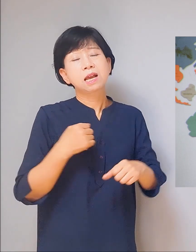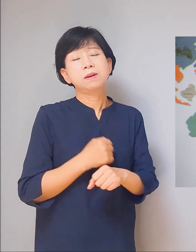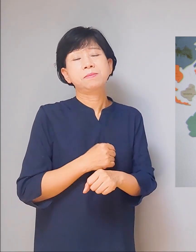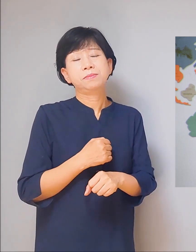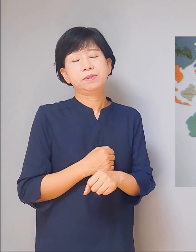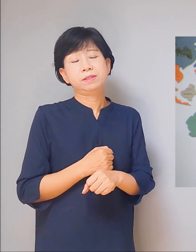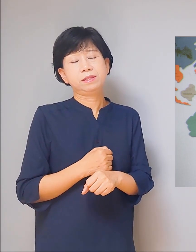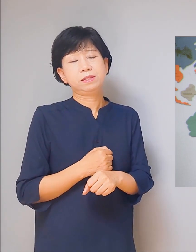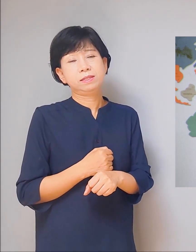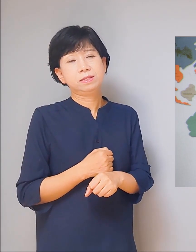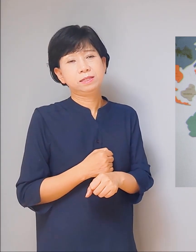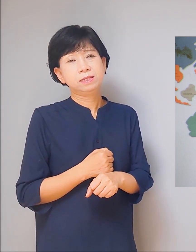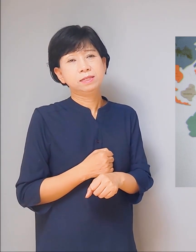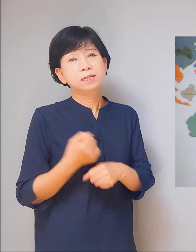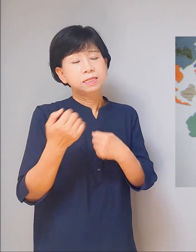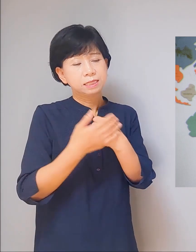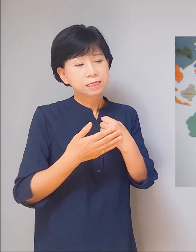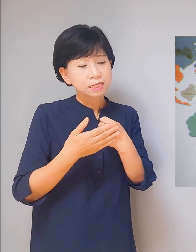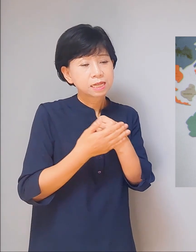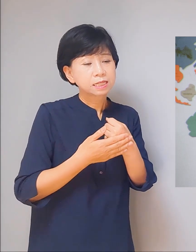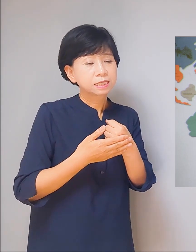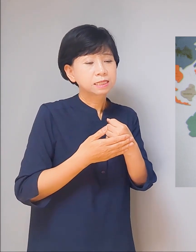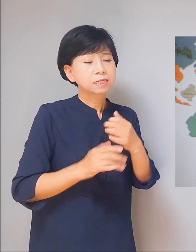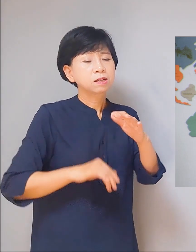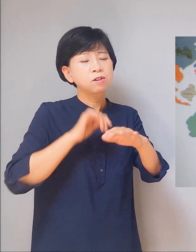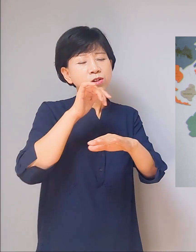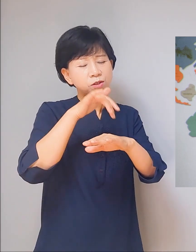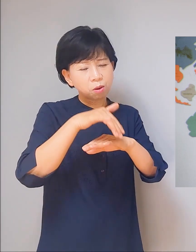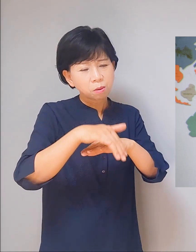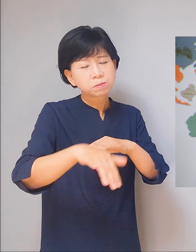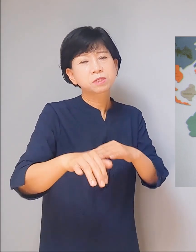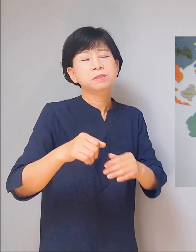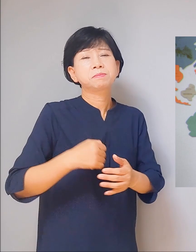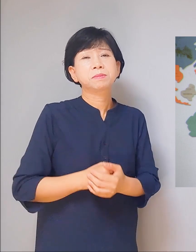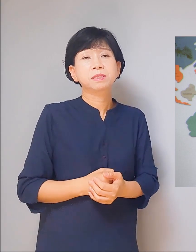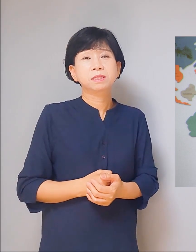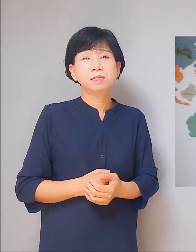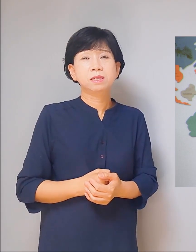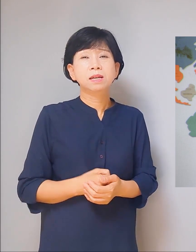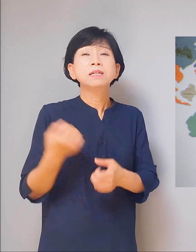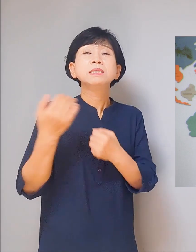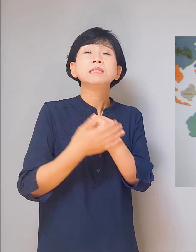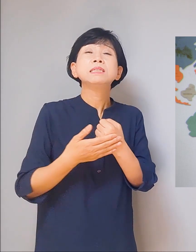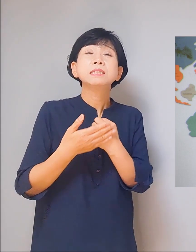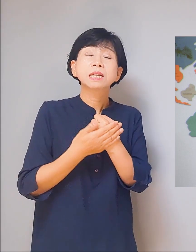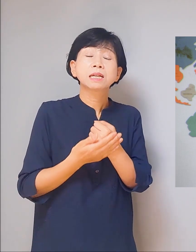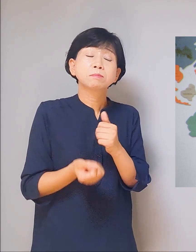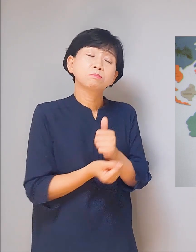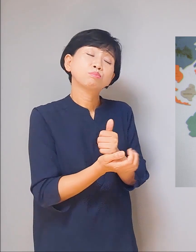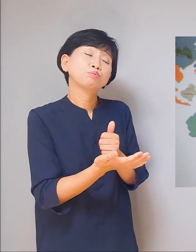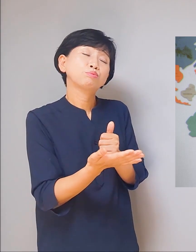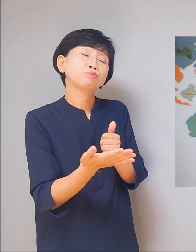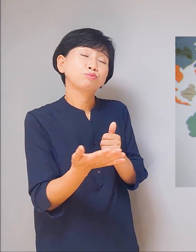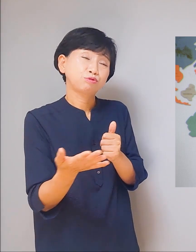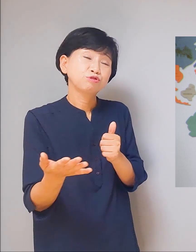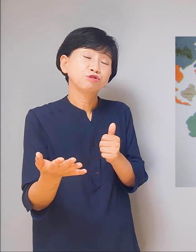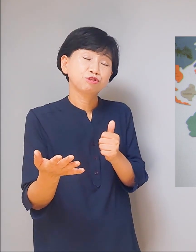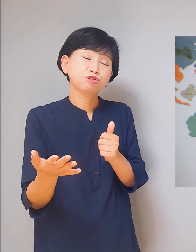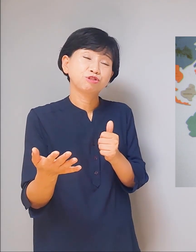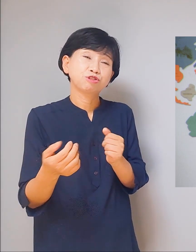넘칩니다. 일부러 자랑한다는 게 아니고 그 은혜는요, 흘려보낼 수밖에 없는 거예요.